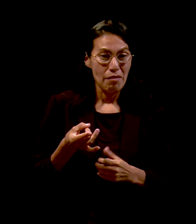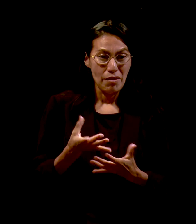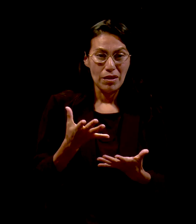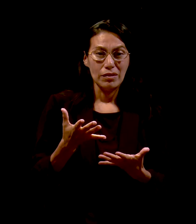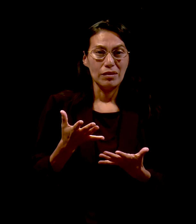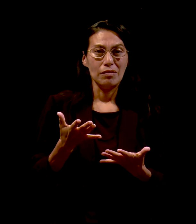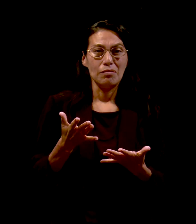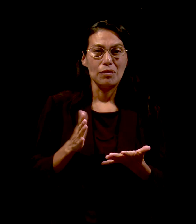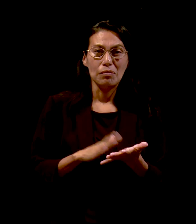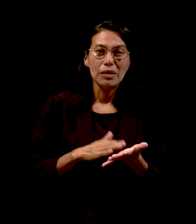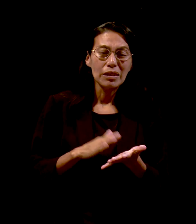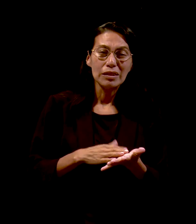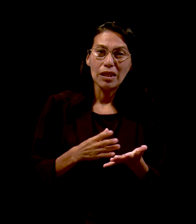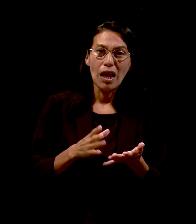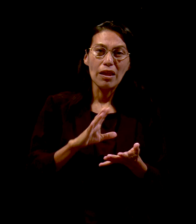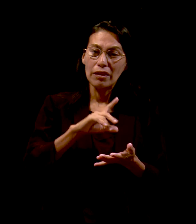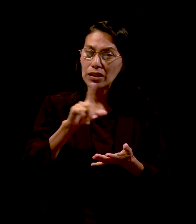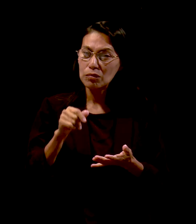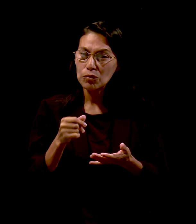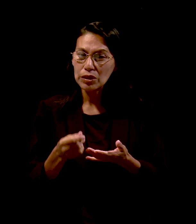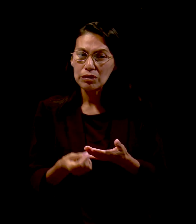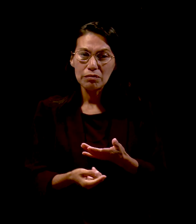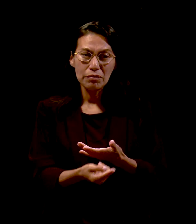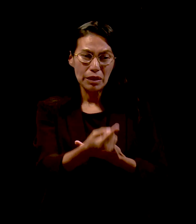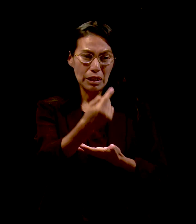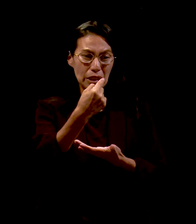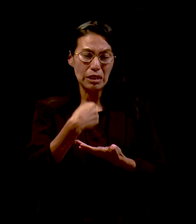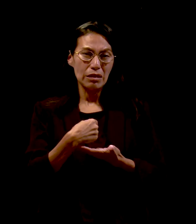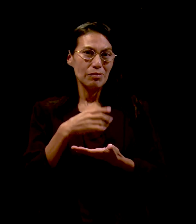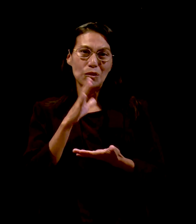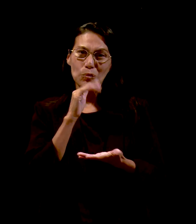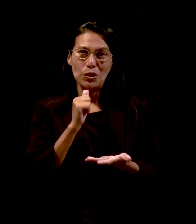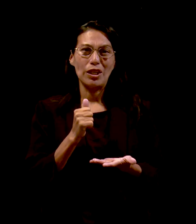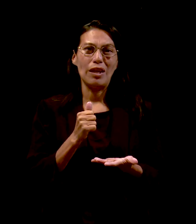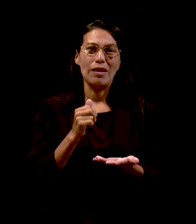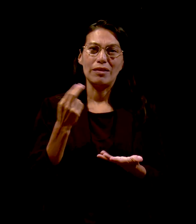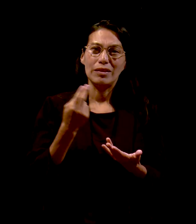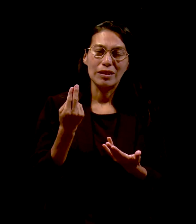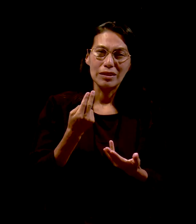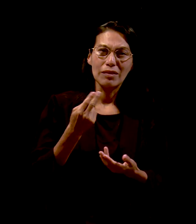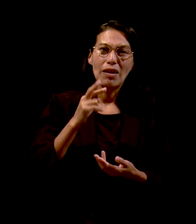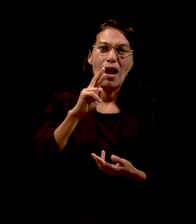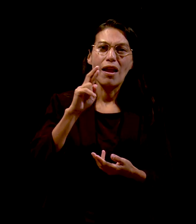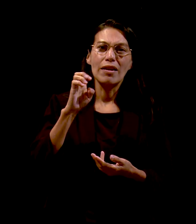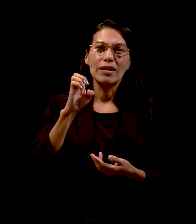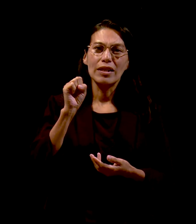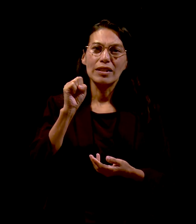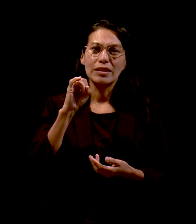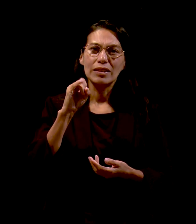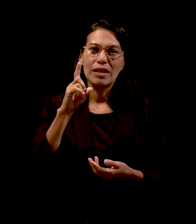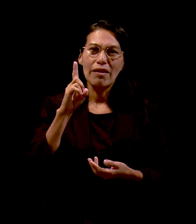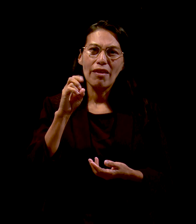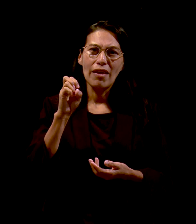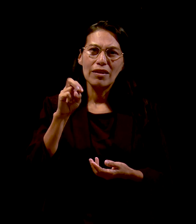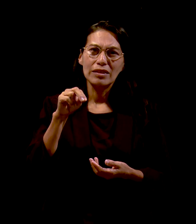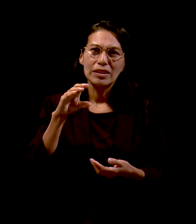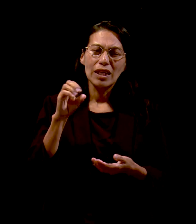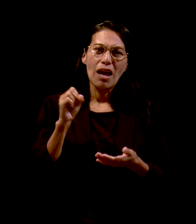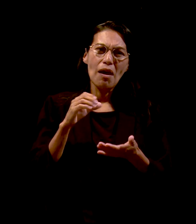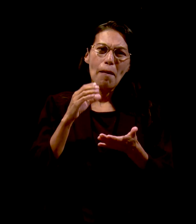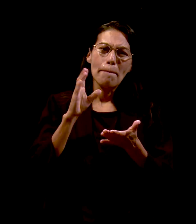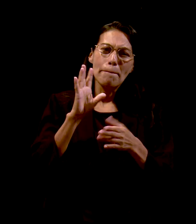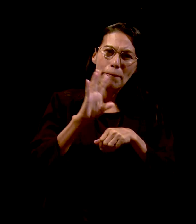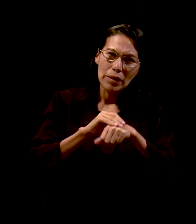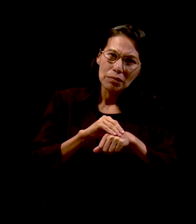cuando no es que ya no podía entrar más y si no tenía la residencia y no podía entrar era muy probable que no pudiera